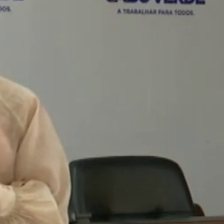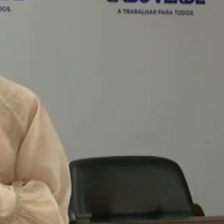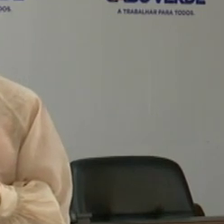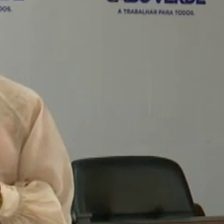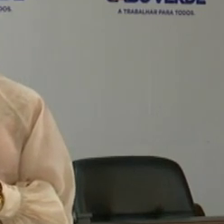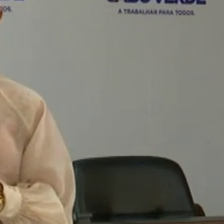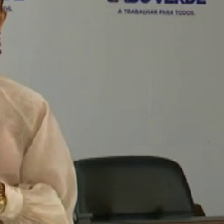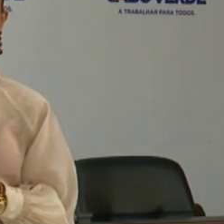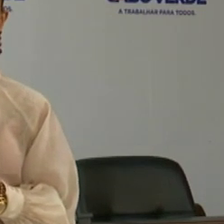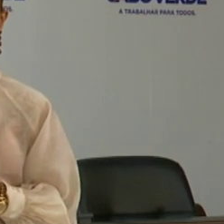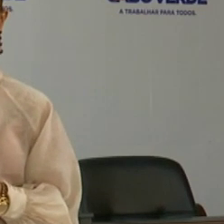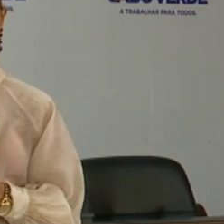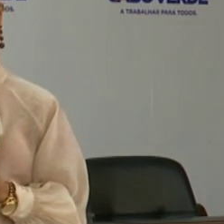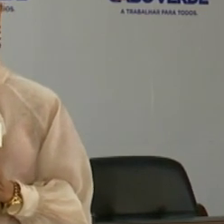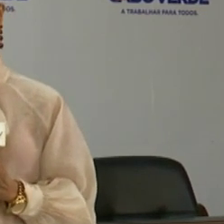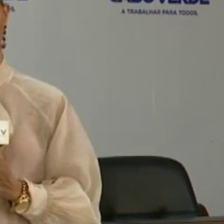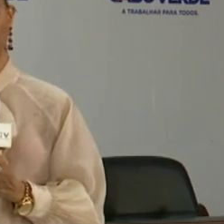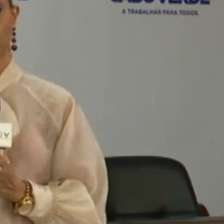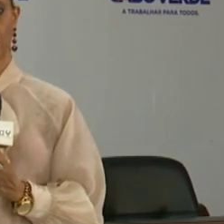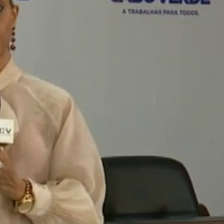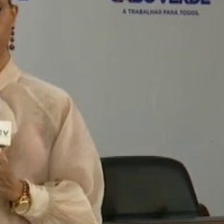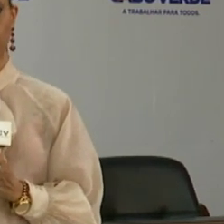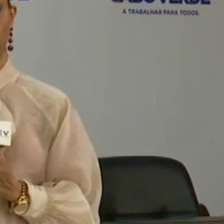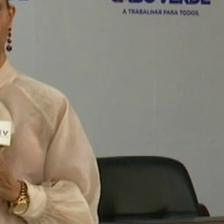relativamente às últimas 2 semanas e também